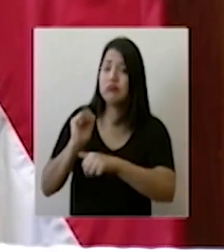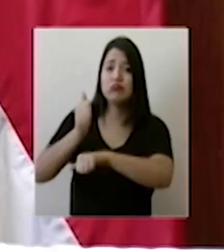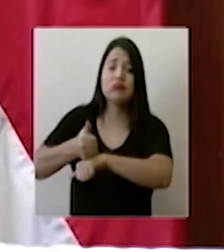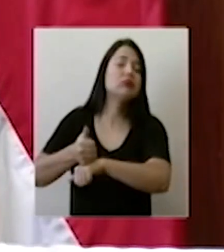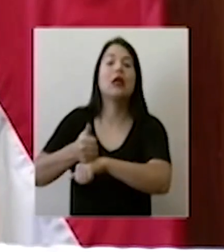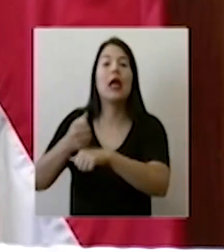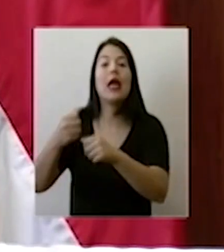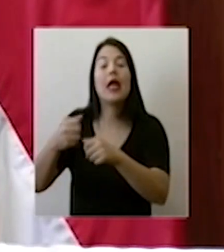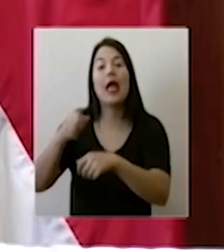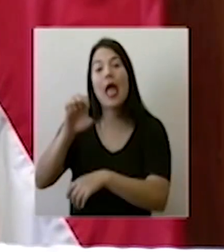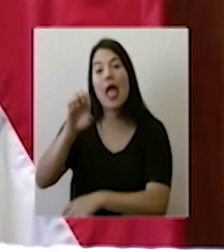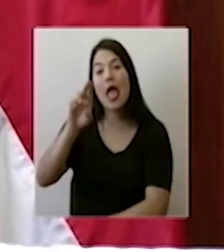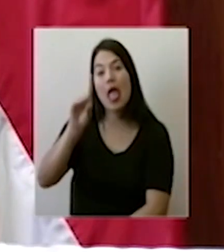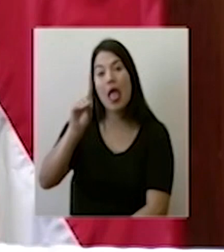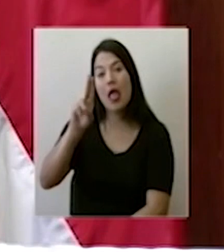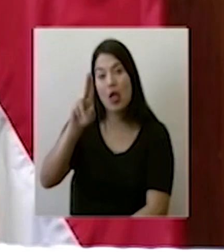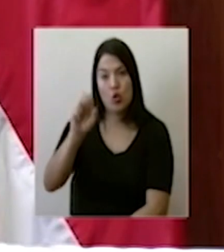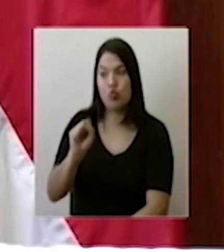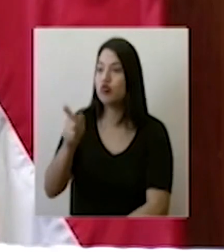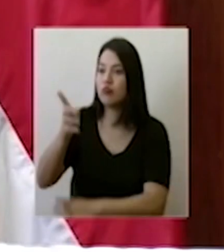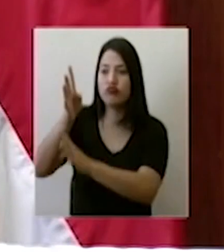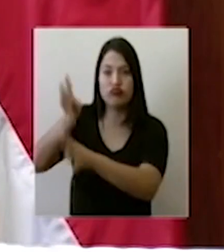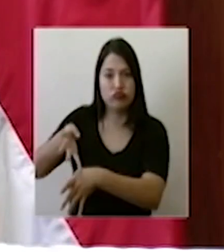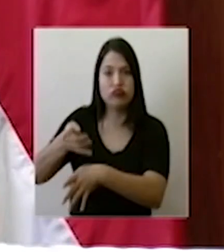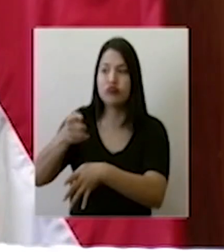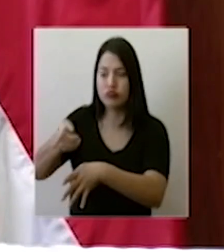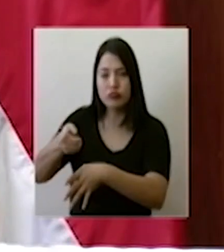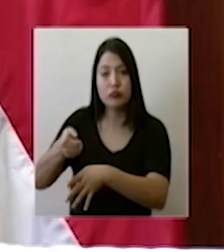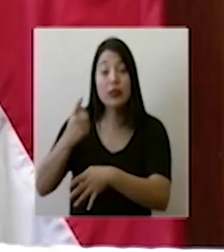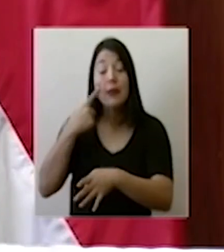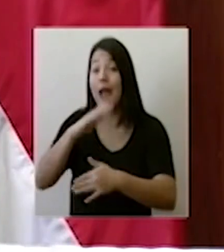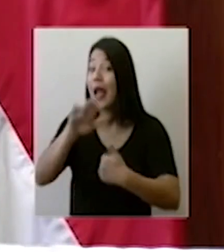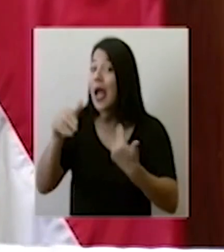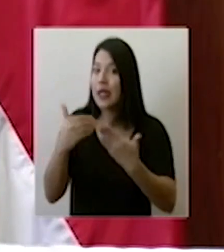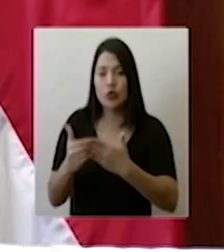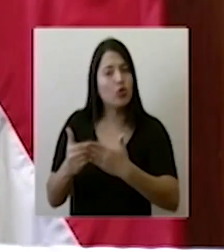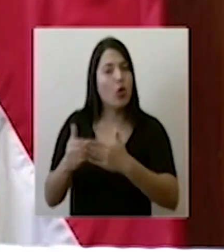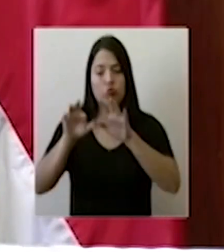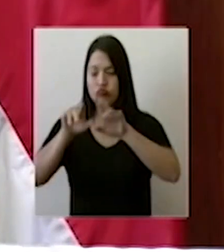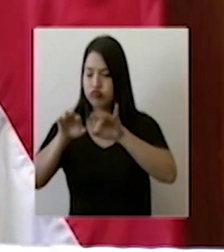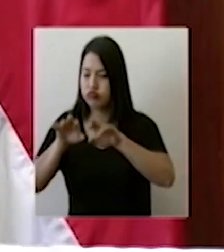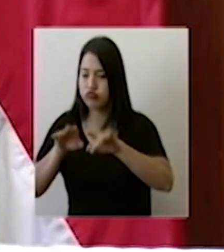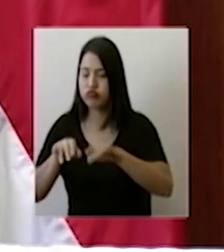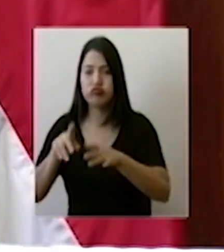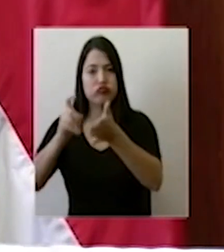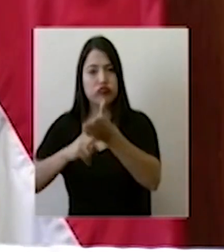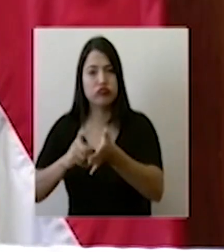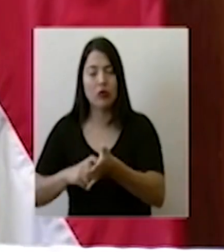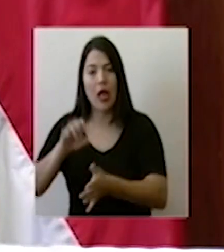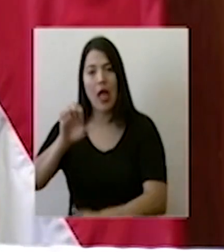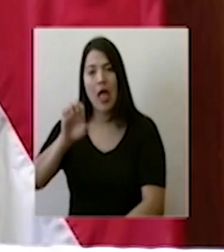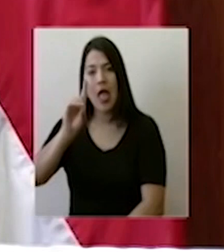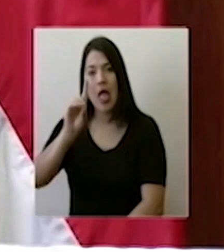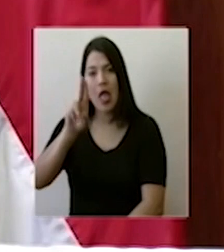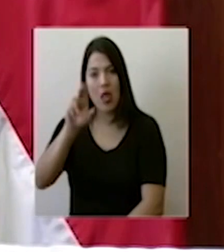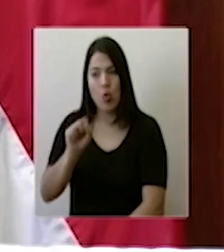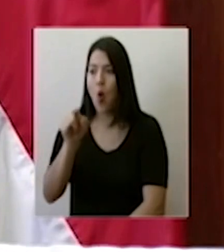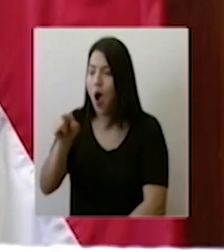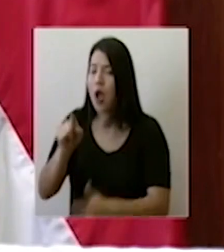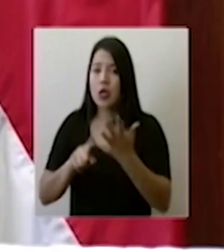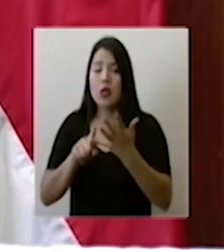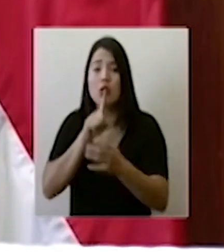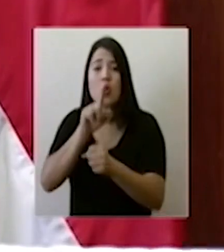Macaya, la unidad médica móvil tendrá un área total de trabajo de 130 metros cuadrados. Además, cuenta con todos los requerimientos para